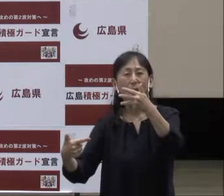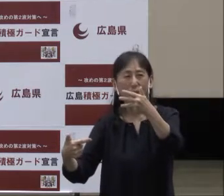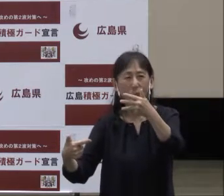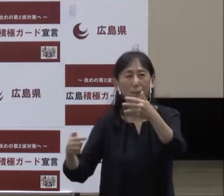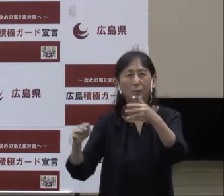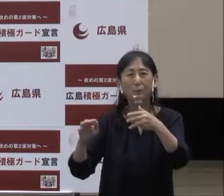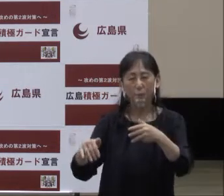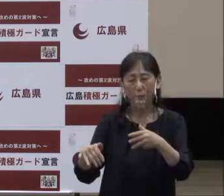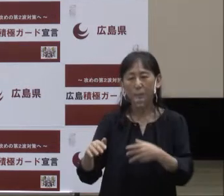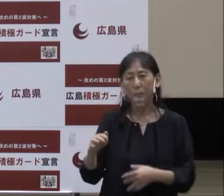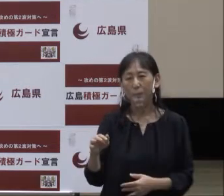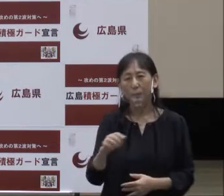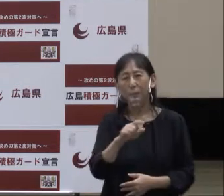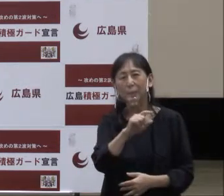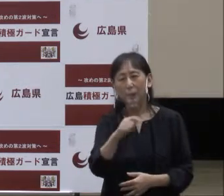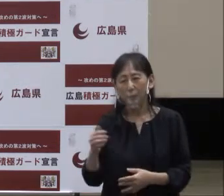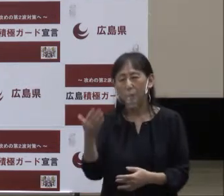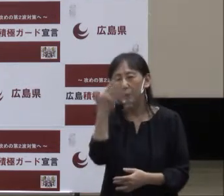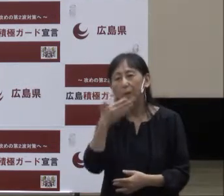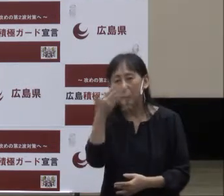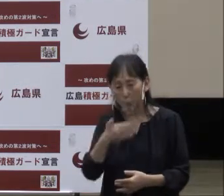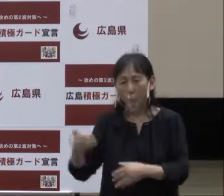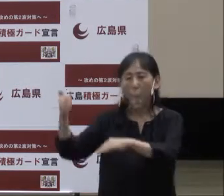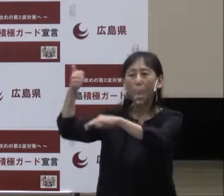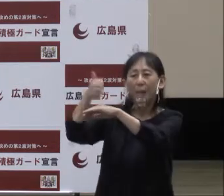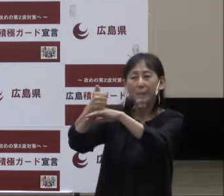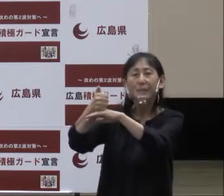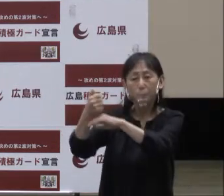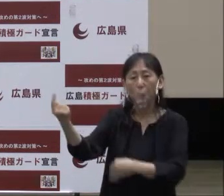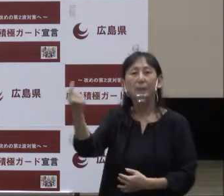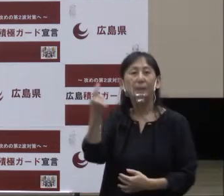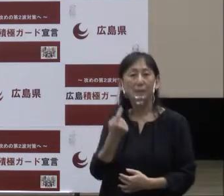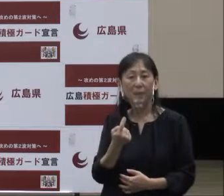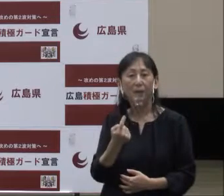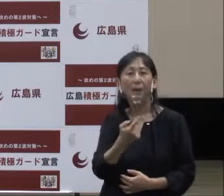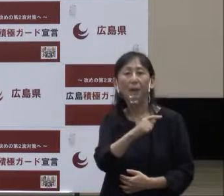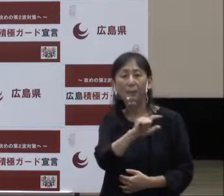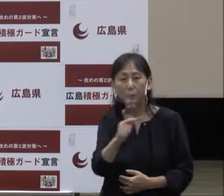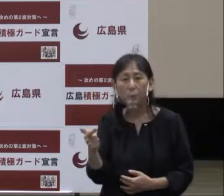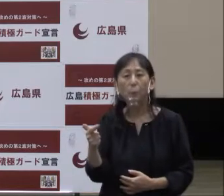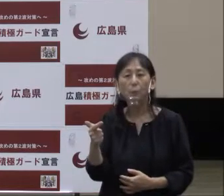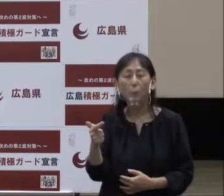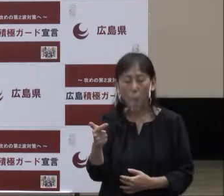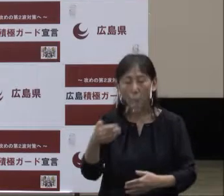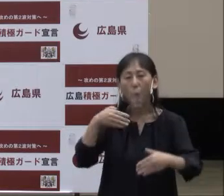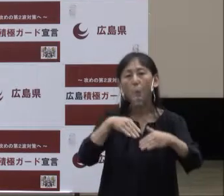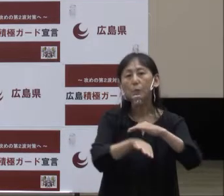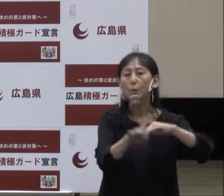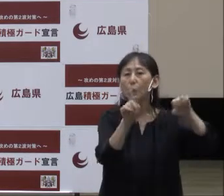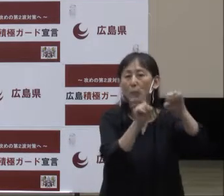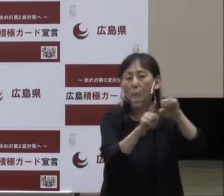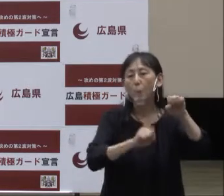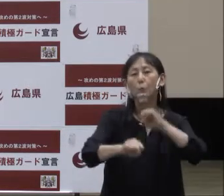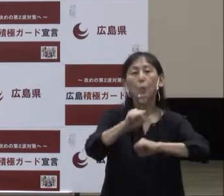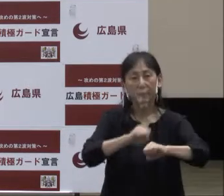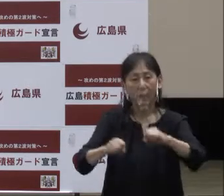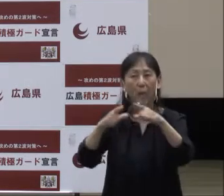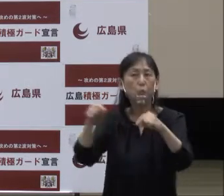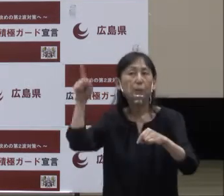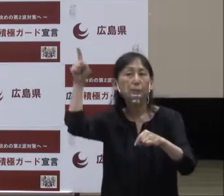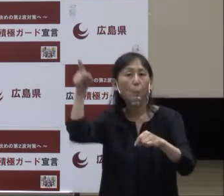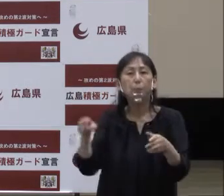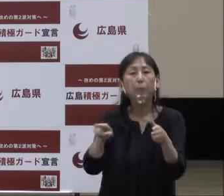市議会だったりですとか加藤大臣が視察に訪れられて、まあ、いろいろな動きが国を含めて出てきているところなんです